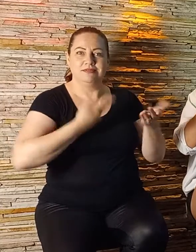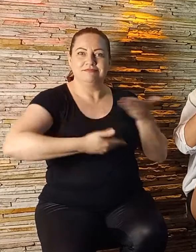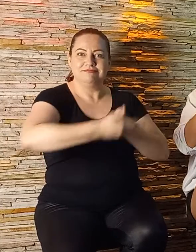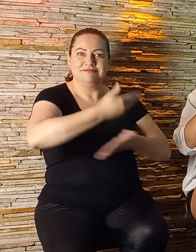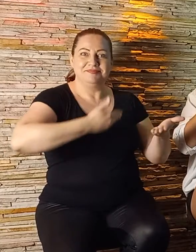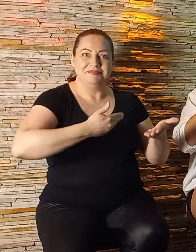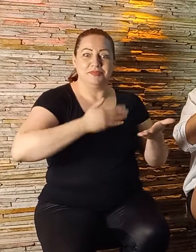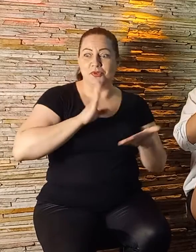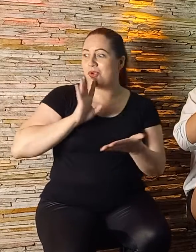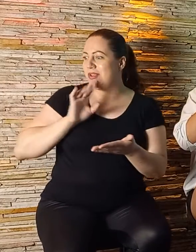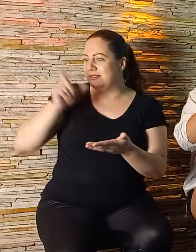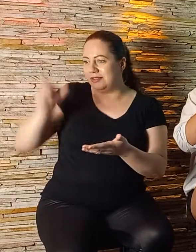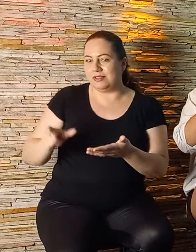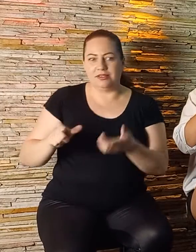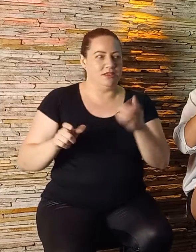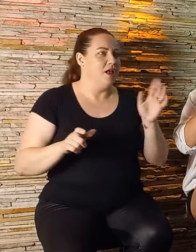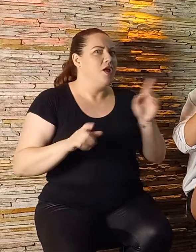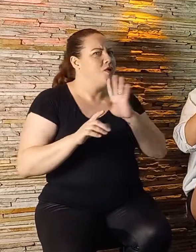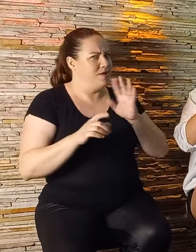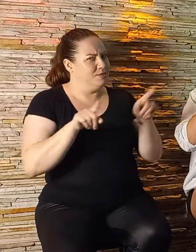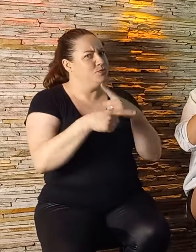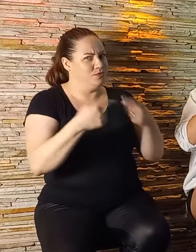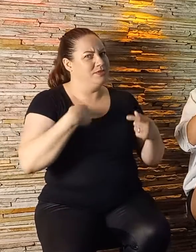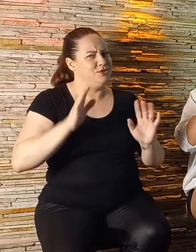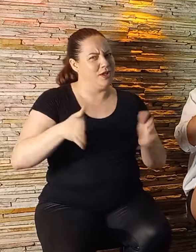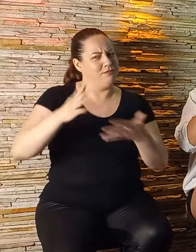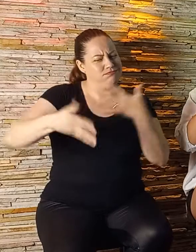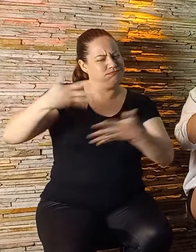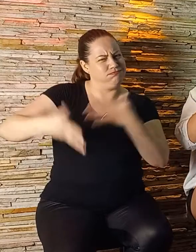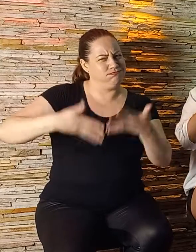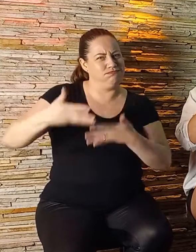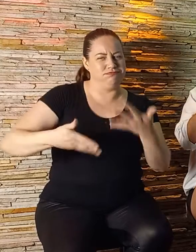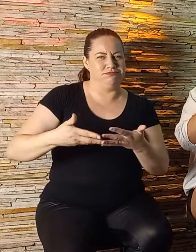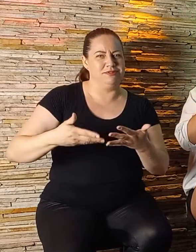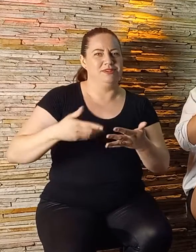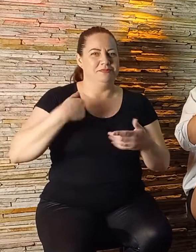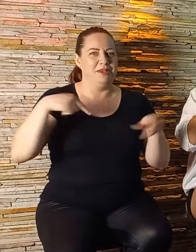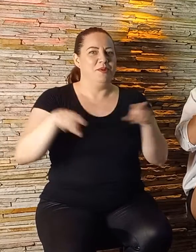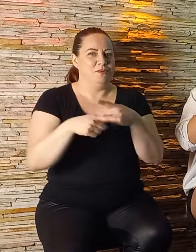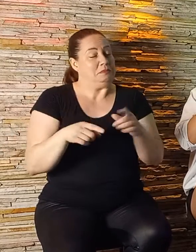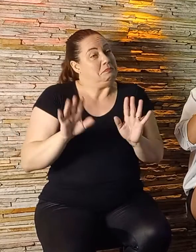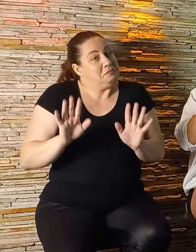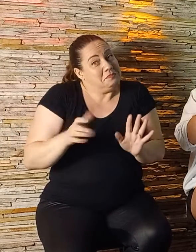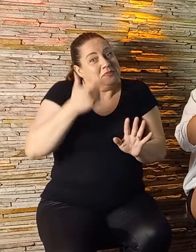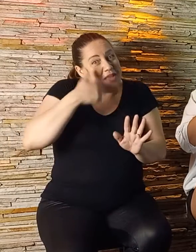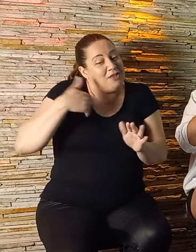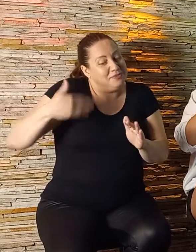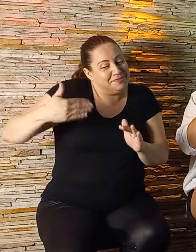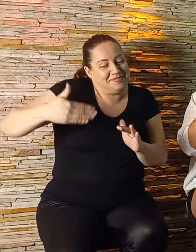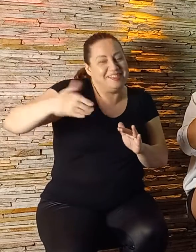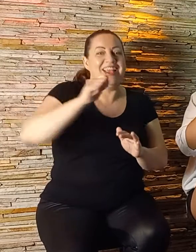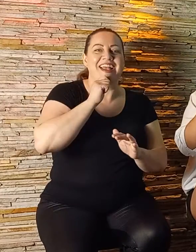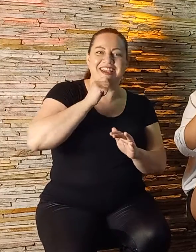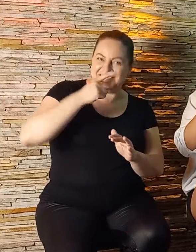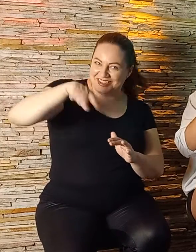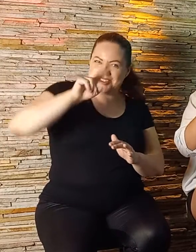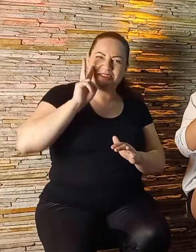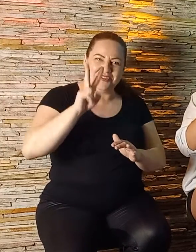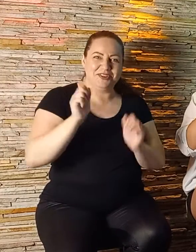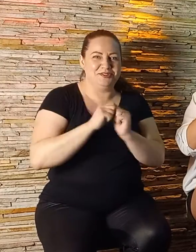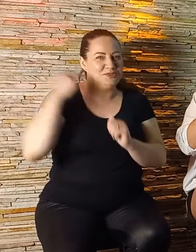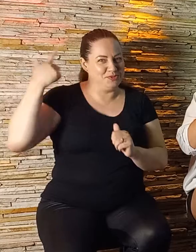e eu conhecer a Lua ou já conhece as minhas músicas tá traduzindo as minhas músicas e provavelmente né a gente ainda vai trabalhar Vocês